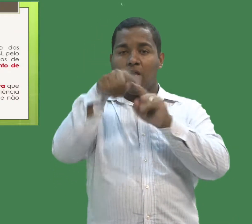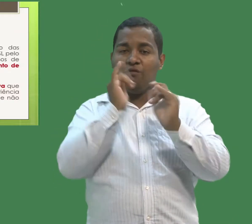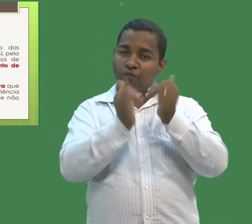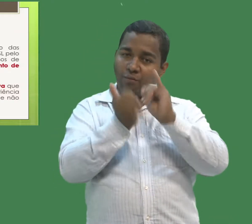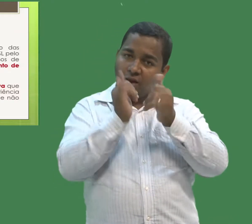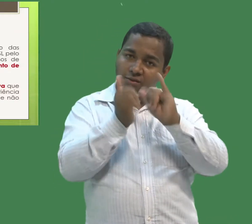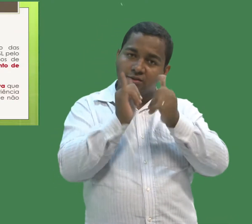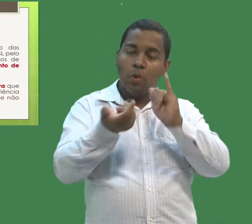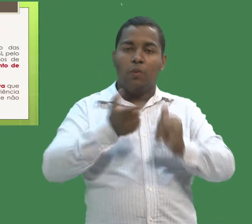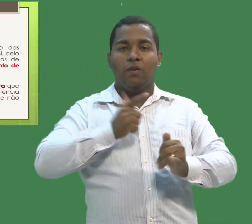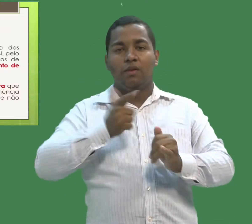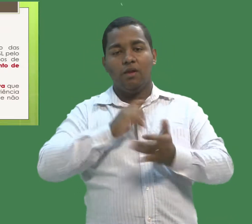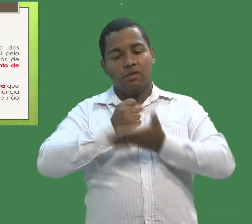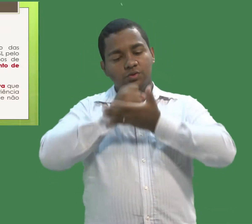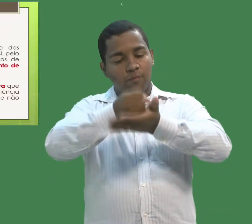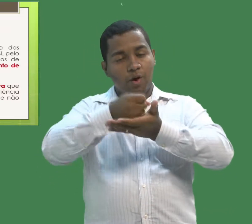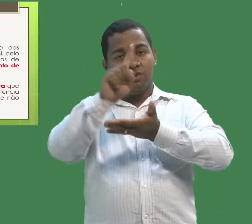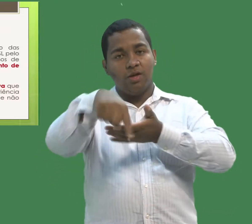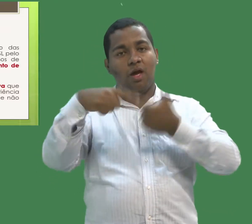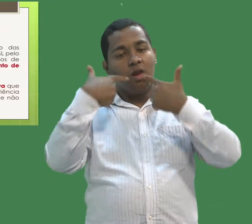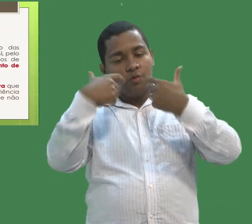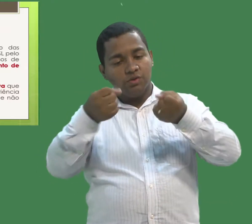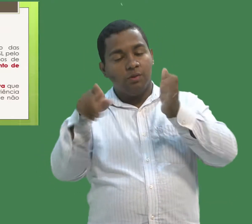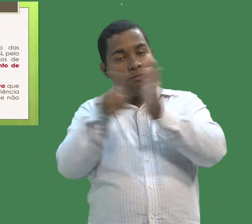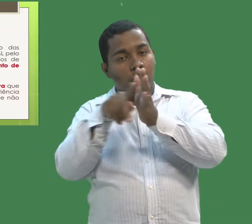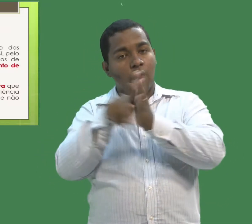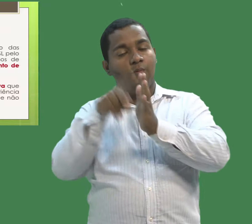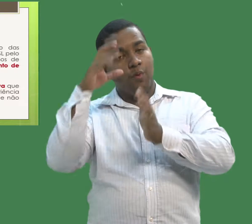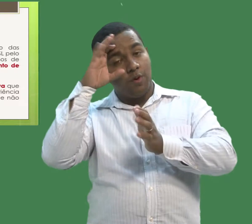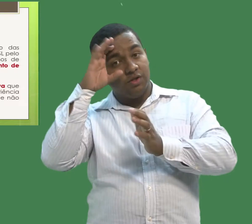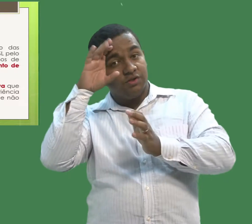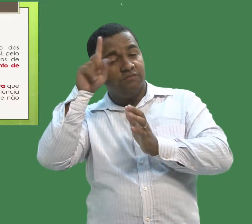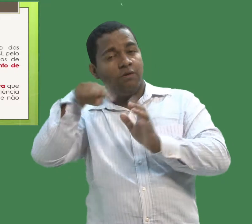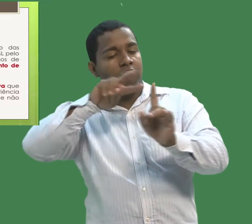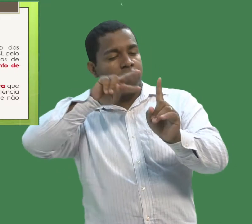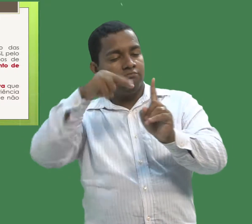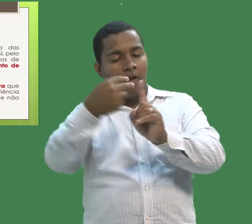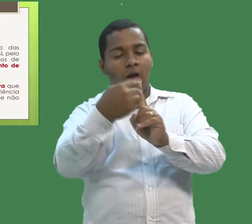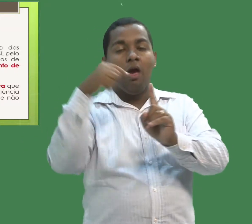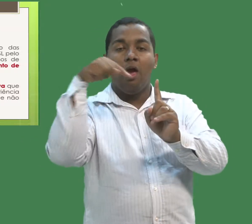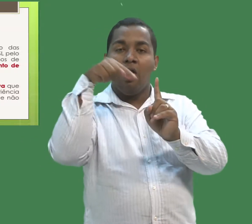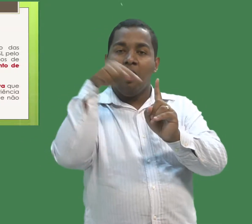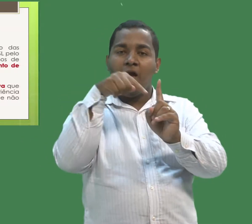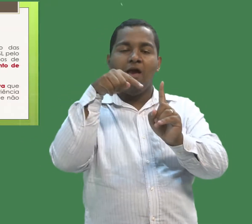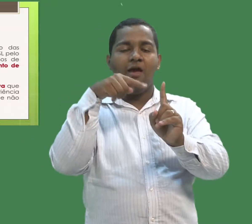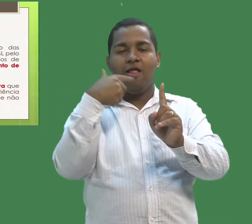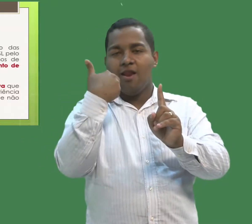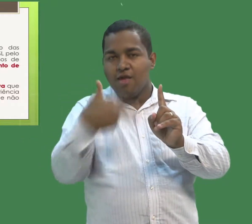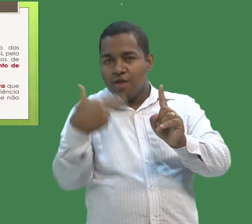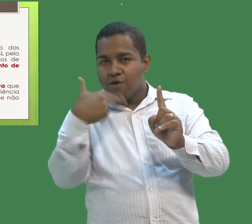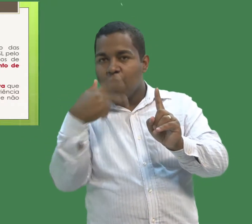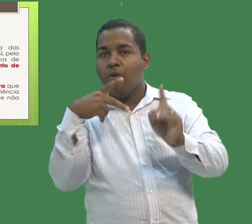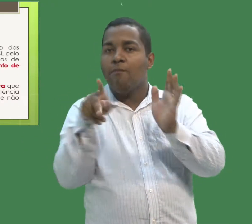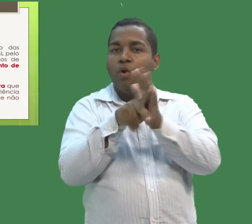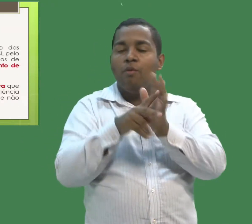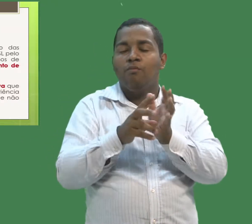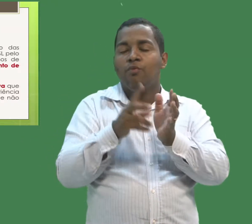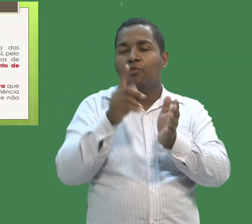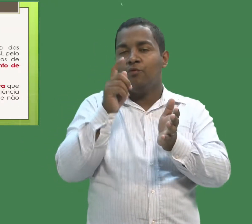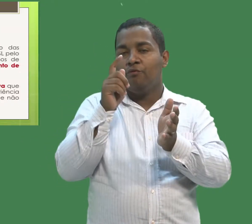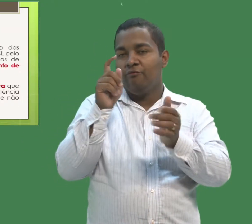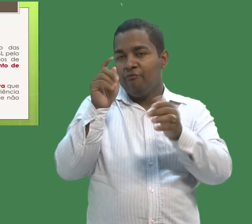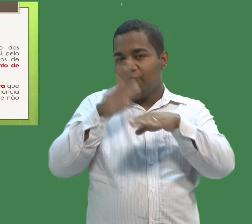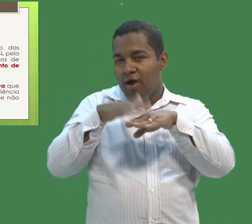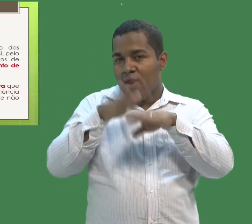processamento de informação, ele tem como suporte a linguística cognitiva, que vê a língua como fruto da experiência humana. A língua se constrói